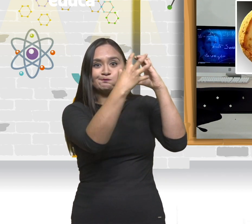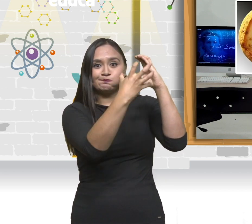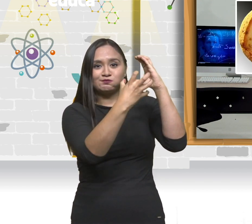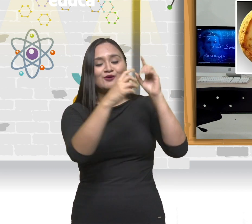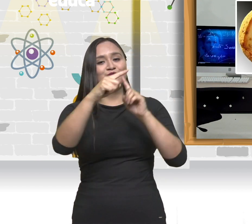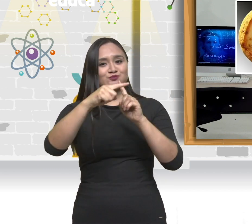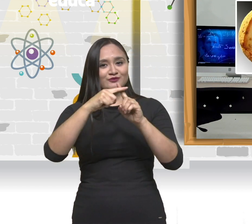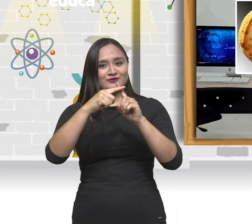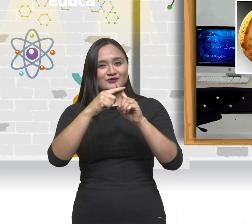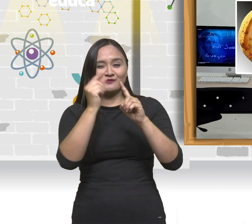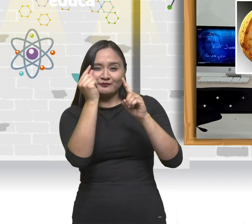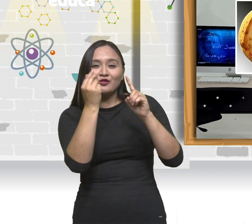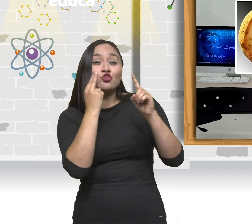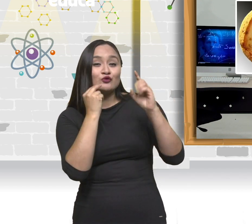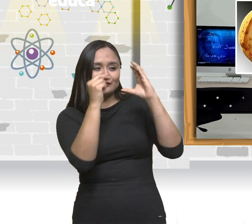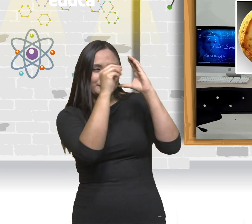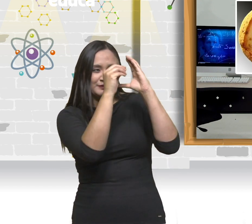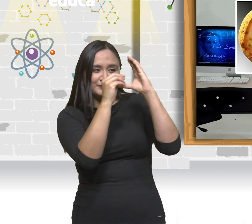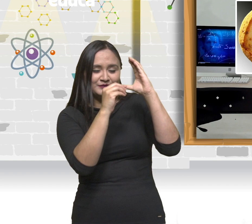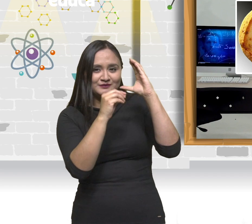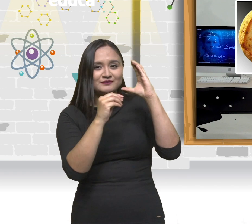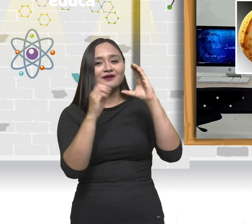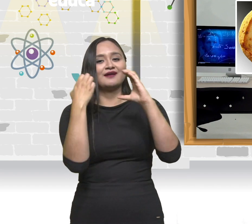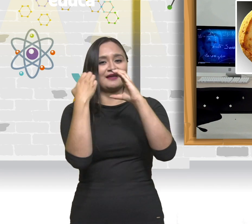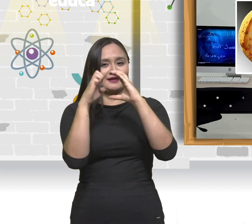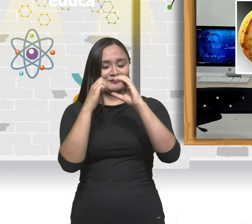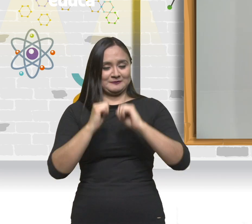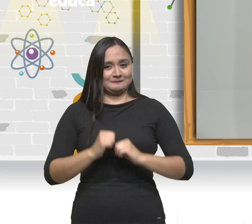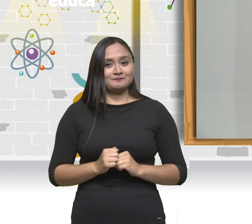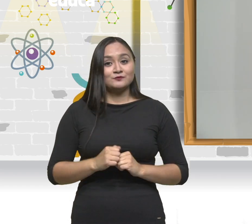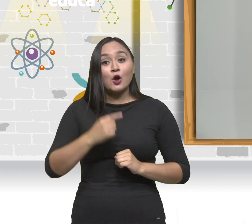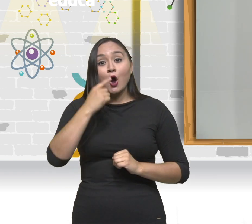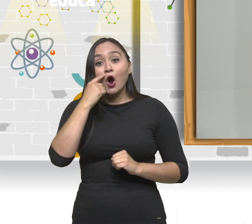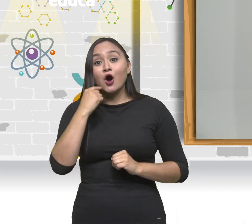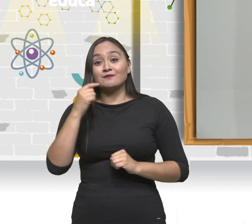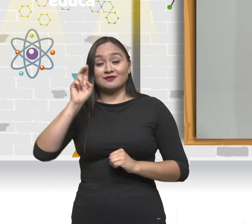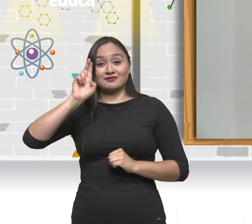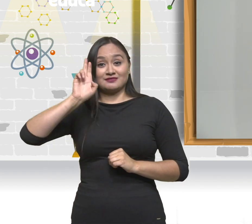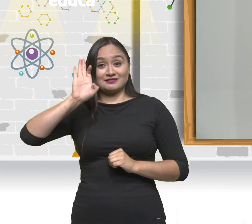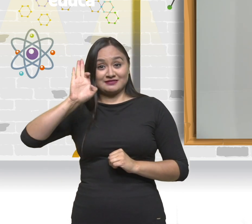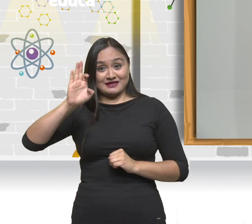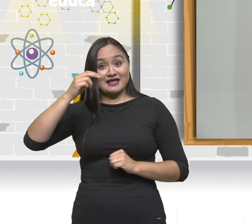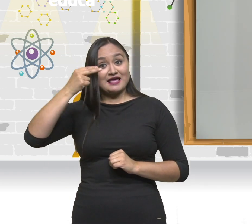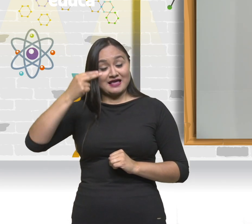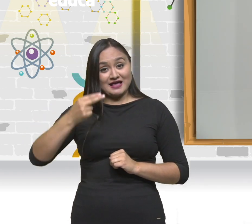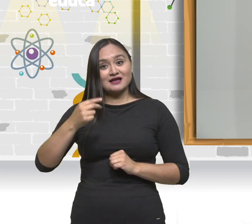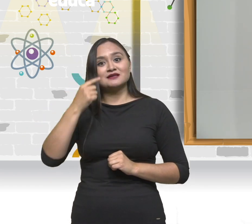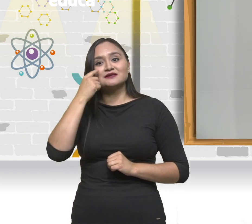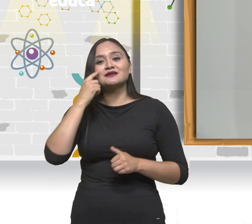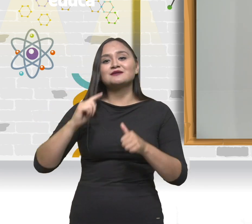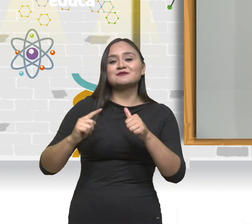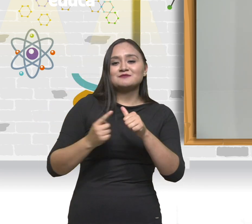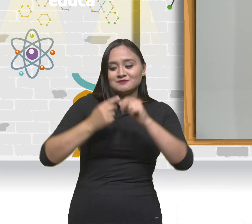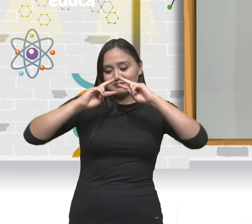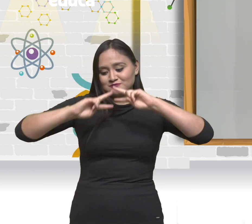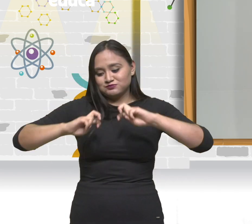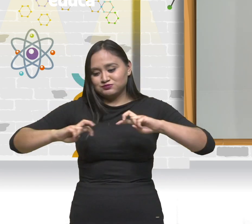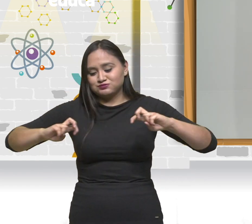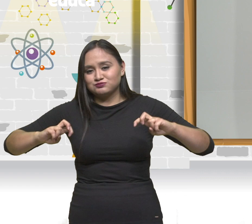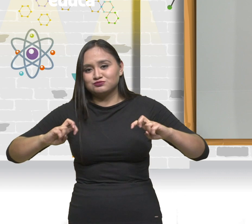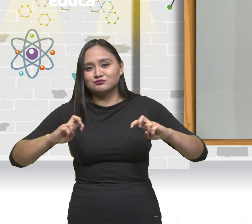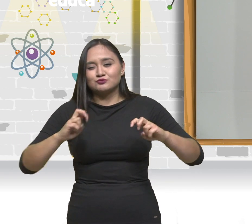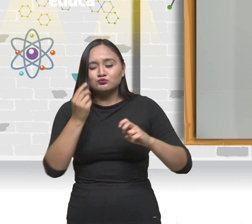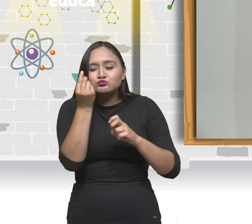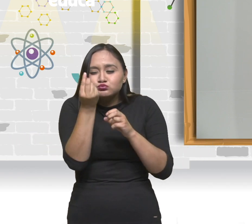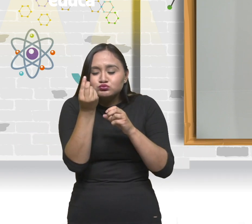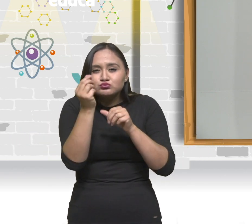el pudín es la carga positiva y las pasas los electrones. Thomson descubrió la primera partícula subatómica, el electrón,